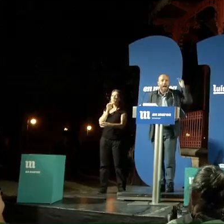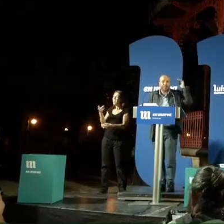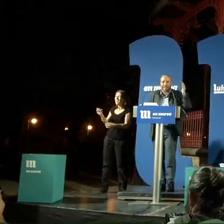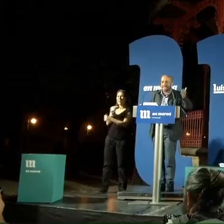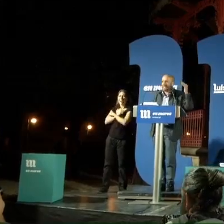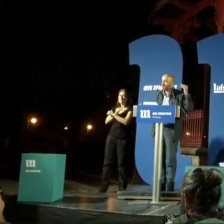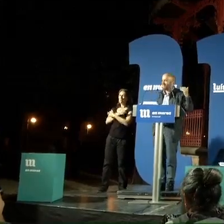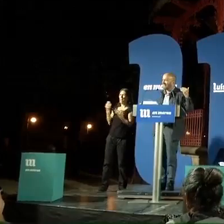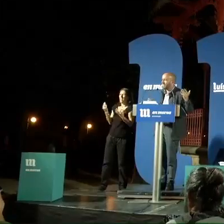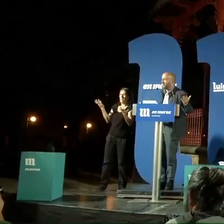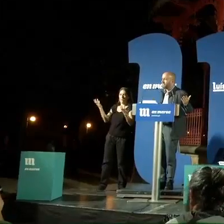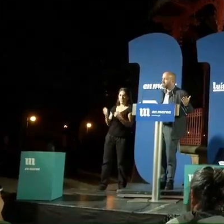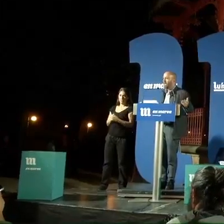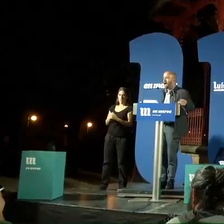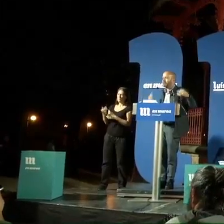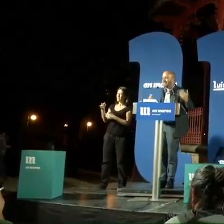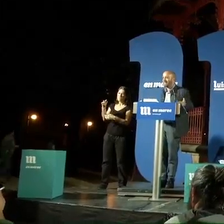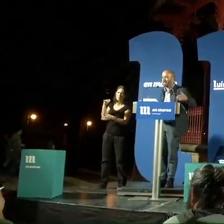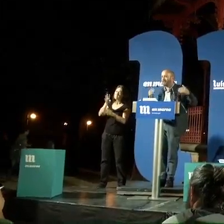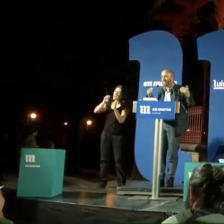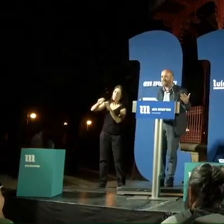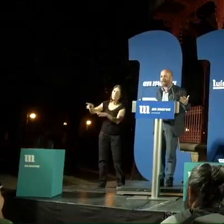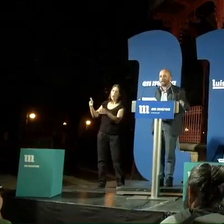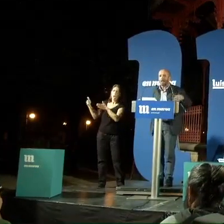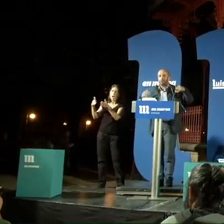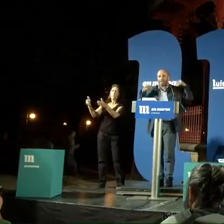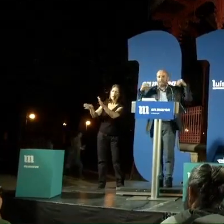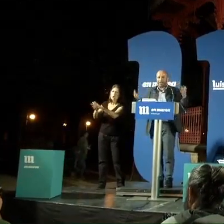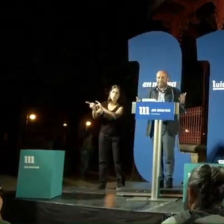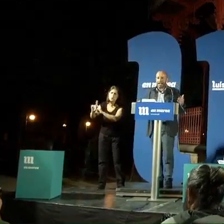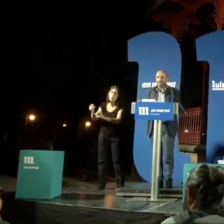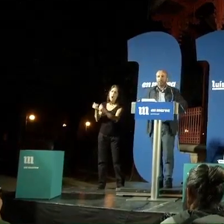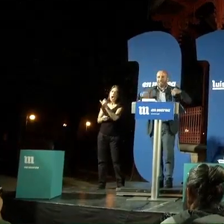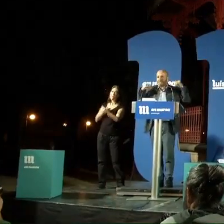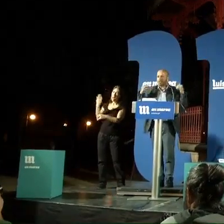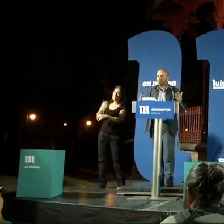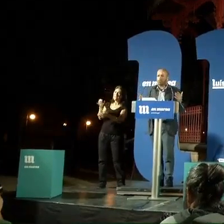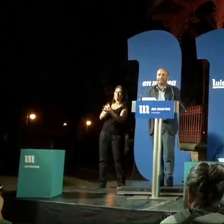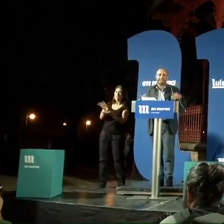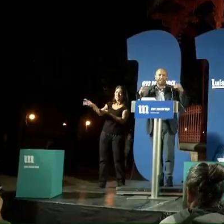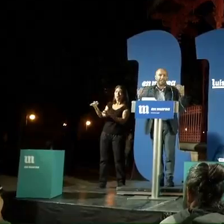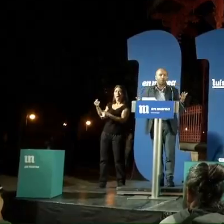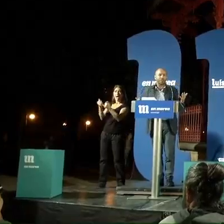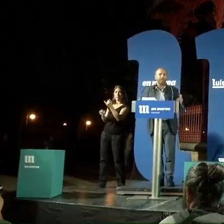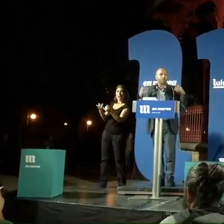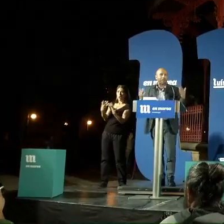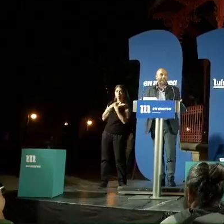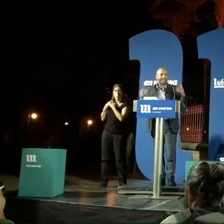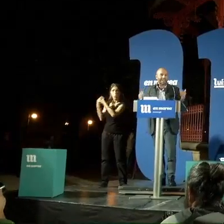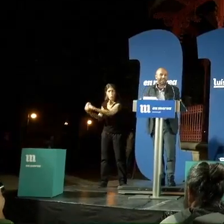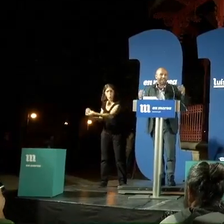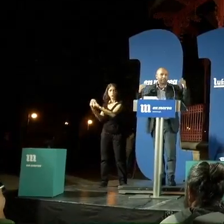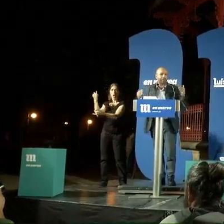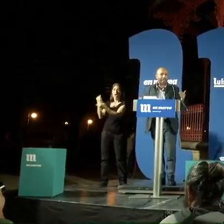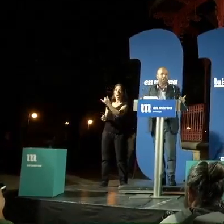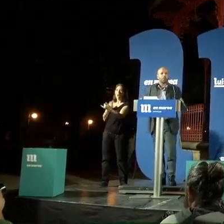esperas? Apártate da fatalidade. Apártate da fatalidade. Vai caer Baltar, vas caer tú, vai caer Rajoy. Non vai a